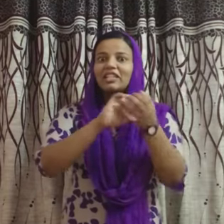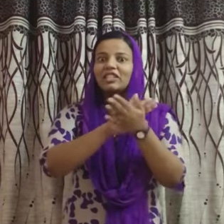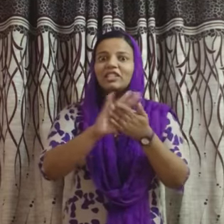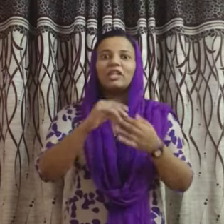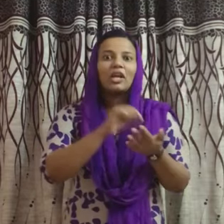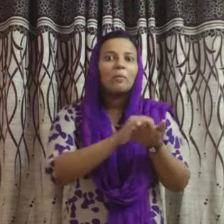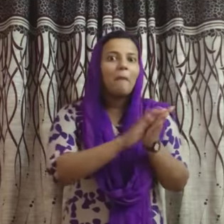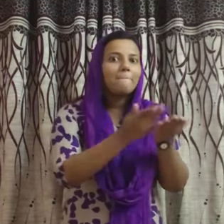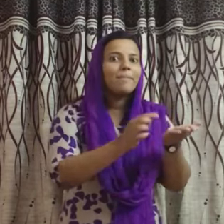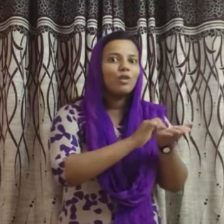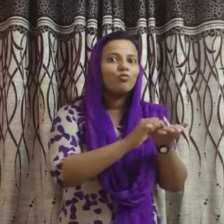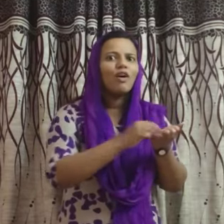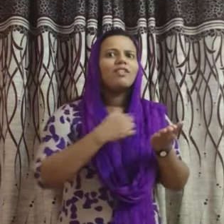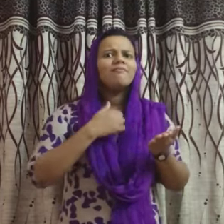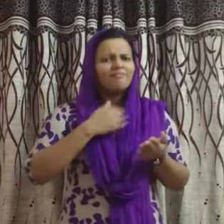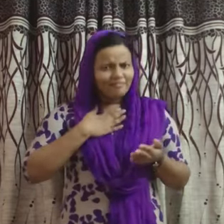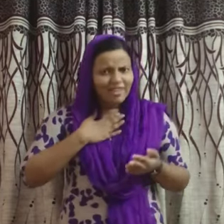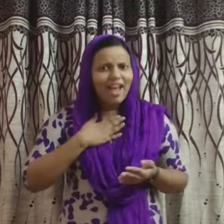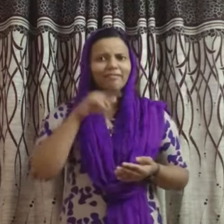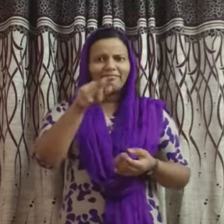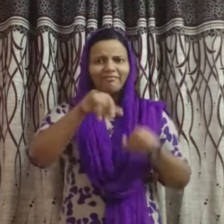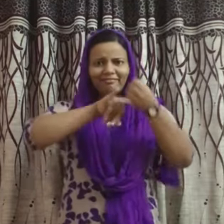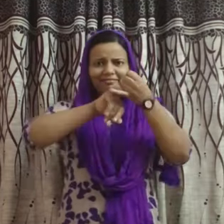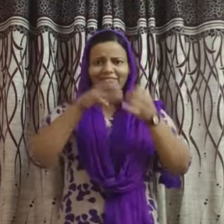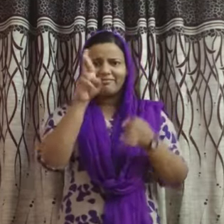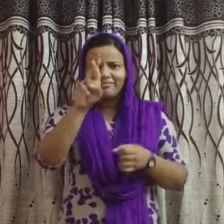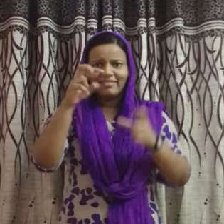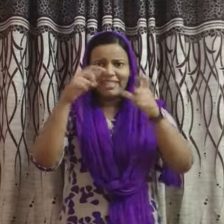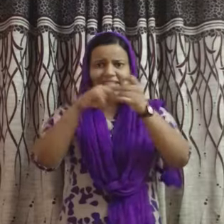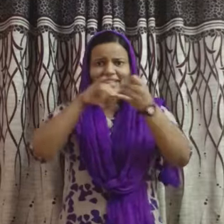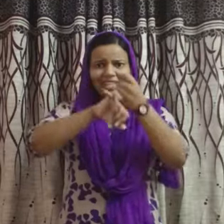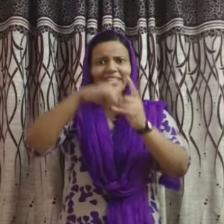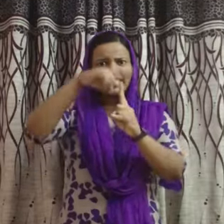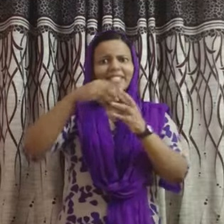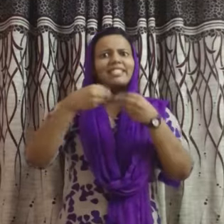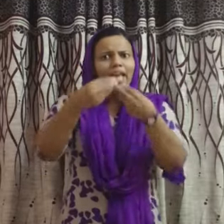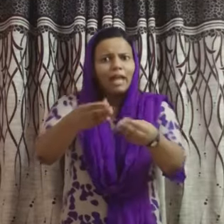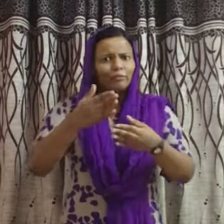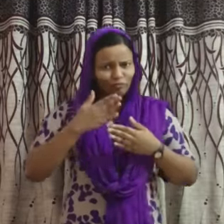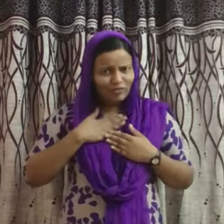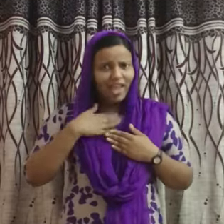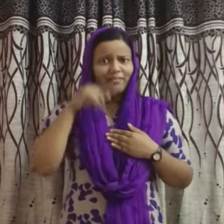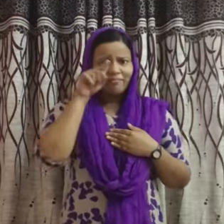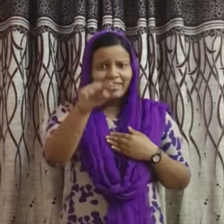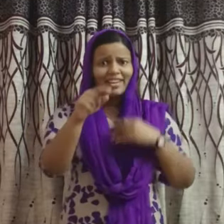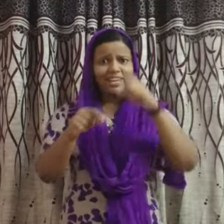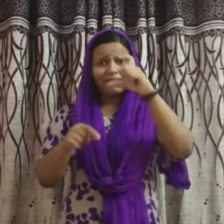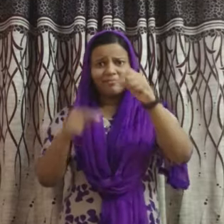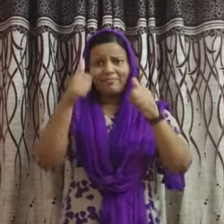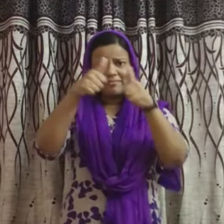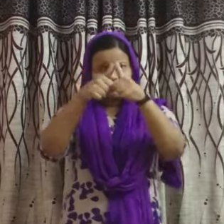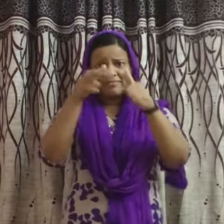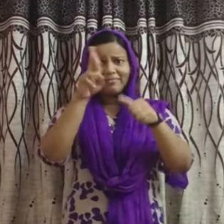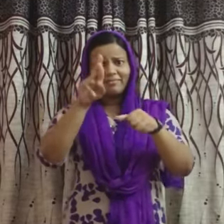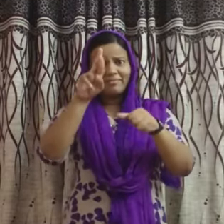റെസ്റ്റ്, നിങ്ങളെ എൻ്റെ എടുക്കുക, നിങ്ങളെ ഞാൻ സ്വസ്ഥതയാക്കാം, കാരണം ഞാൻ നിങ്ങളെ ടേക്ക് കെയർ ചെയ്തോളാം, ഐ വിൽ ക്യാരി യു, ഞാൻ നിങ്ങളെ ചുമന്നോളാം, ഞാൻ